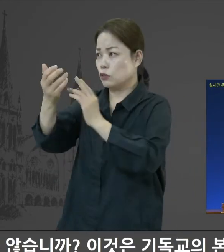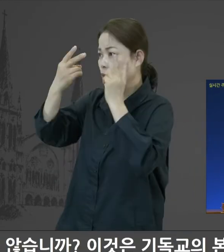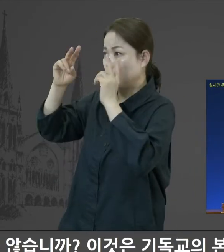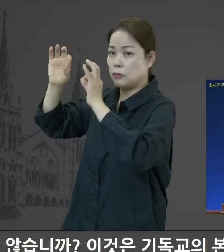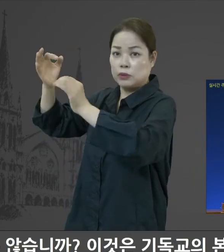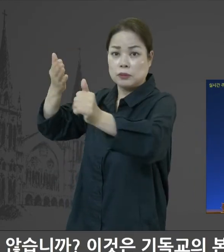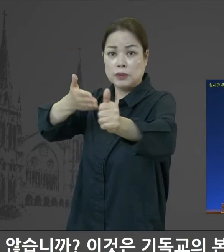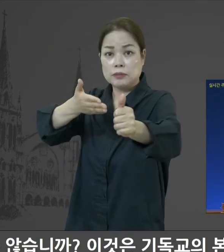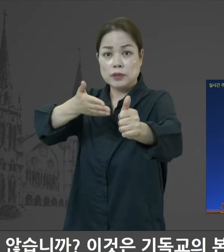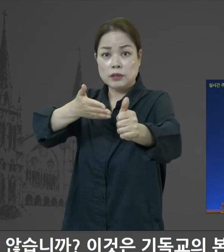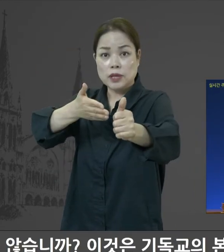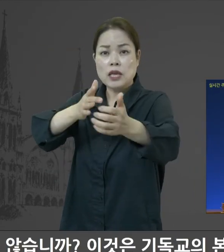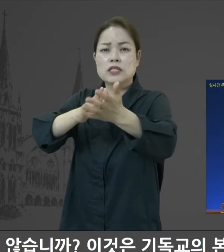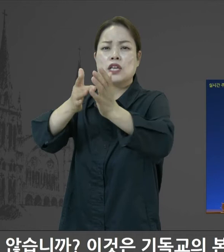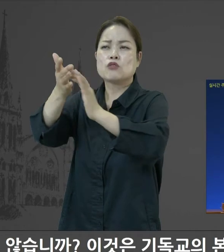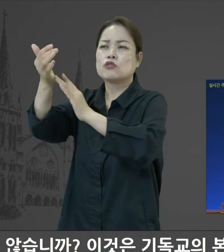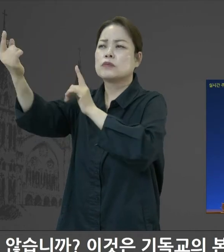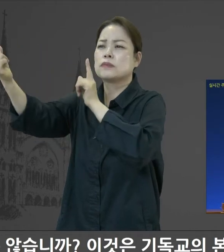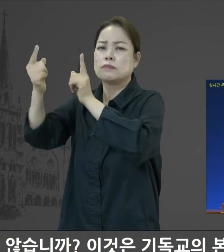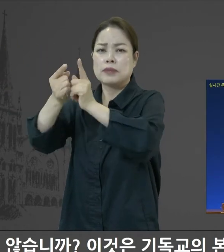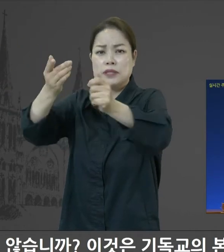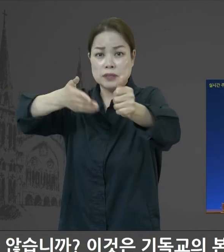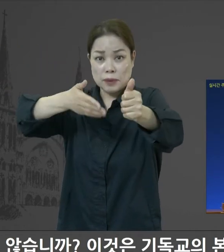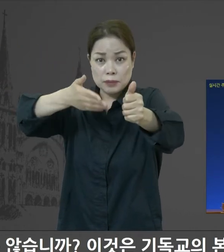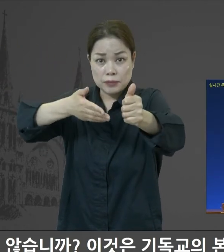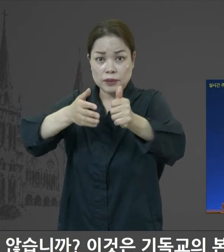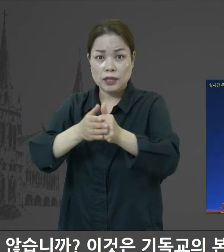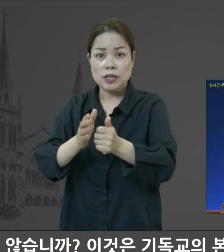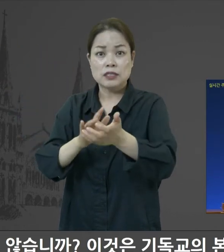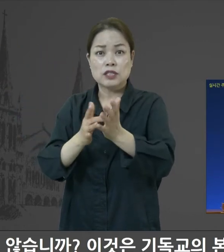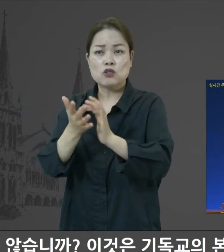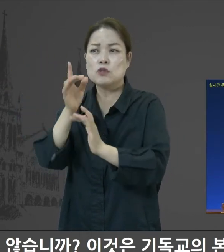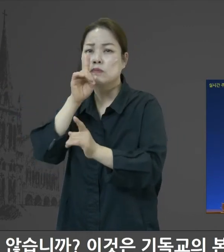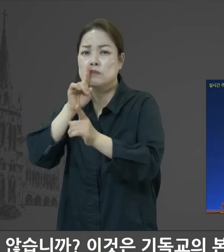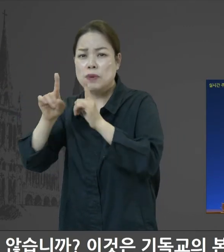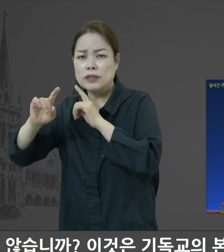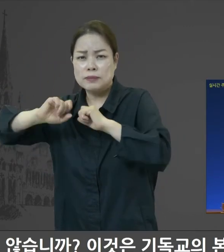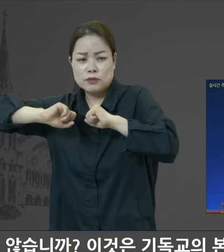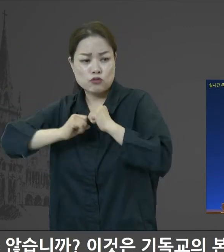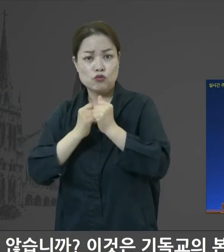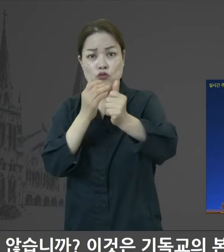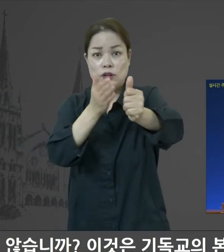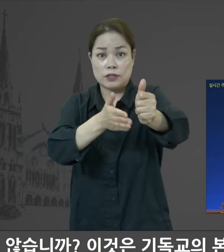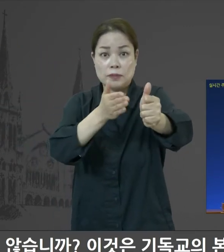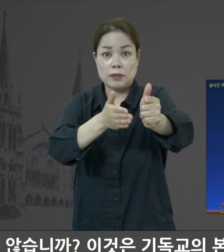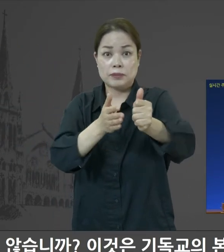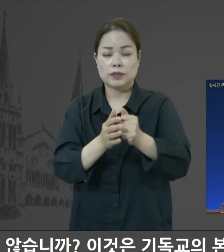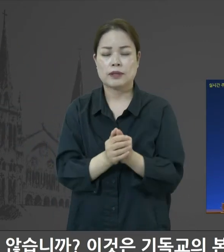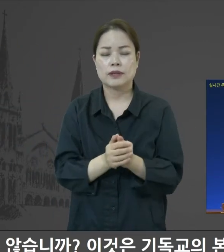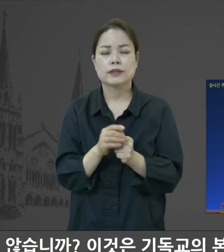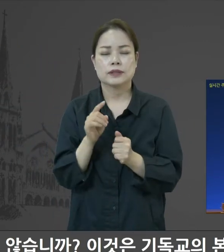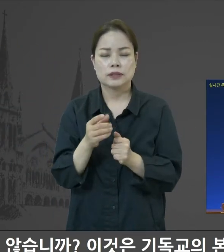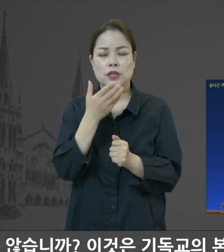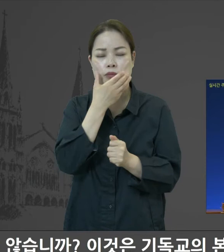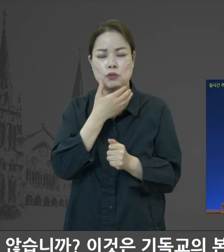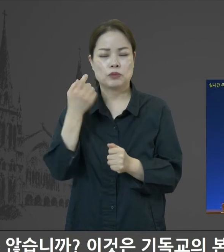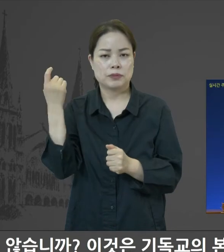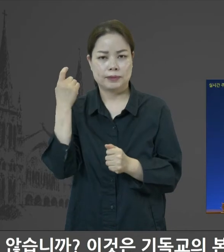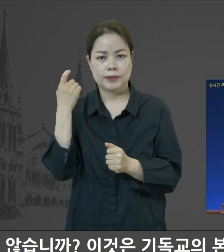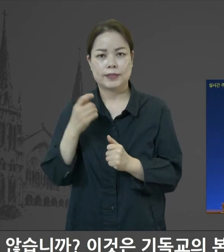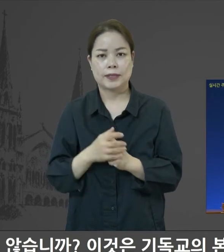바라보십시오. 예수님을 만나십시오. 예수님의 말씀에 순종하십시오. 이것이 바로 복음인